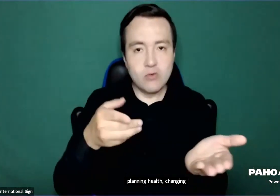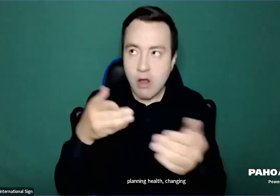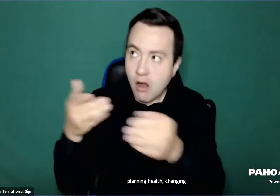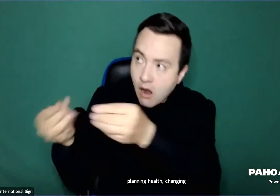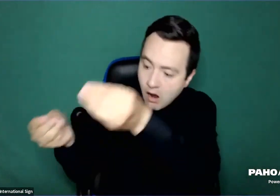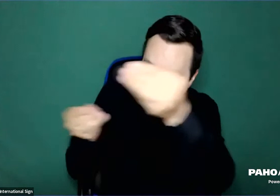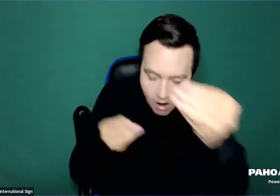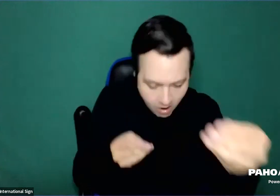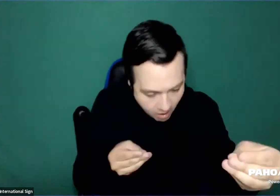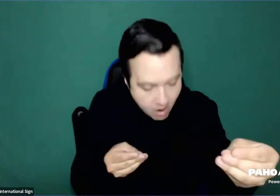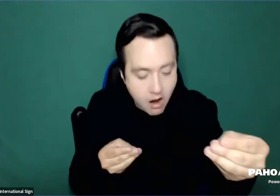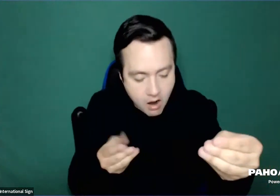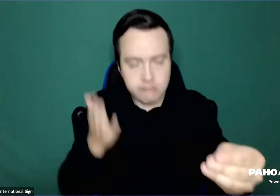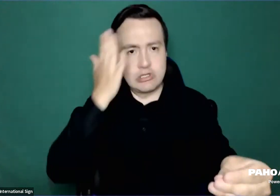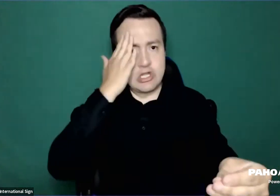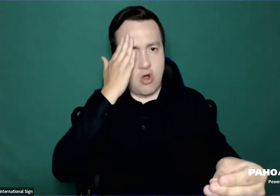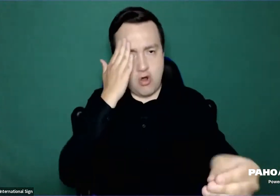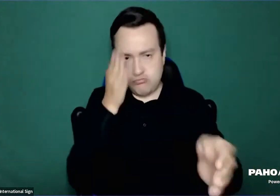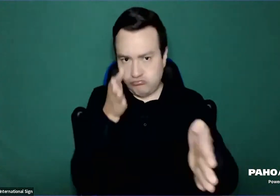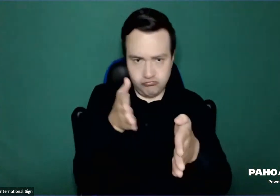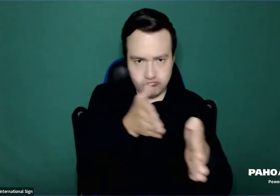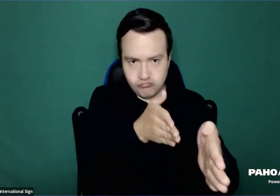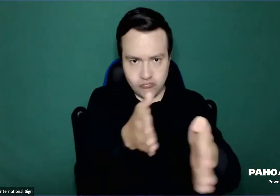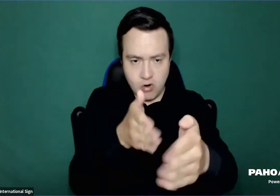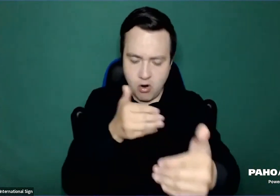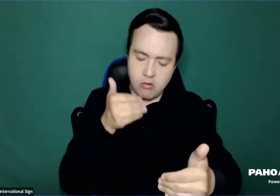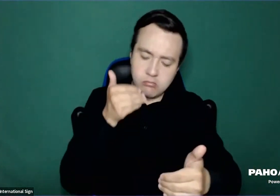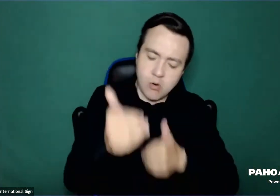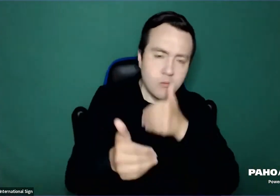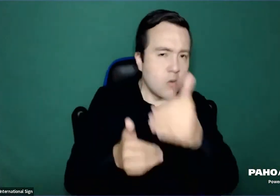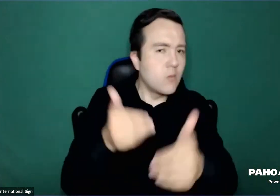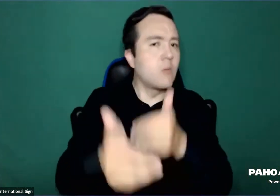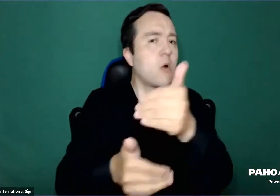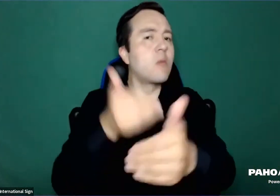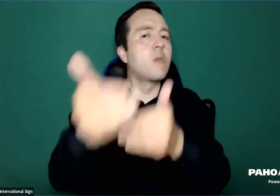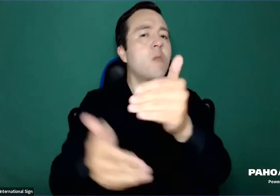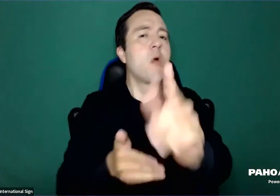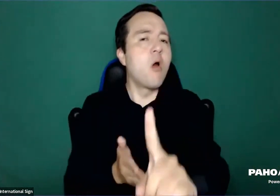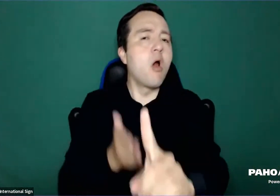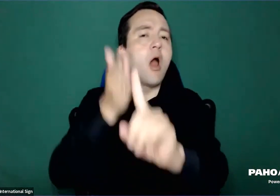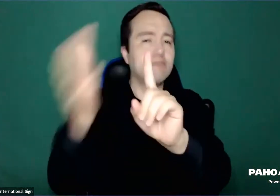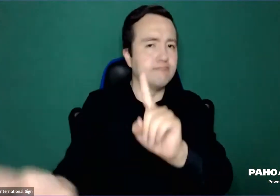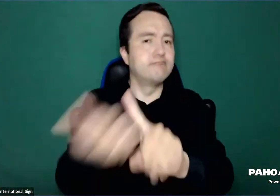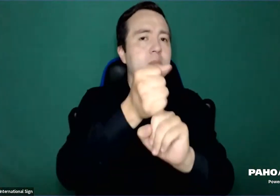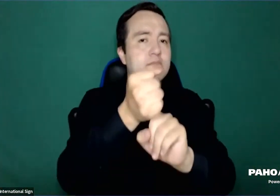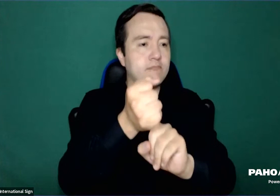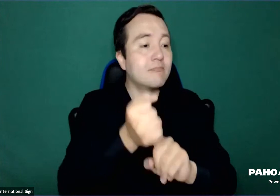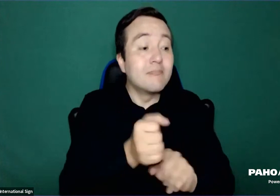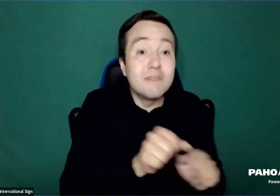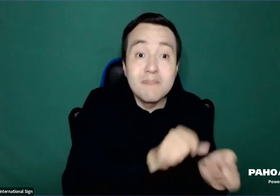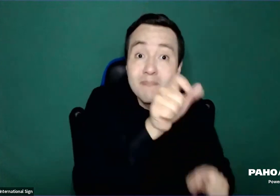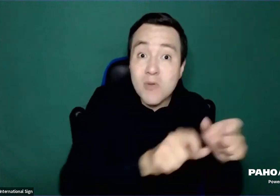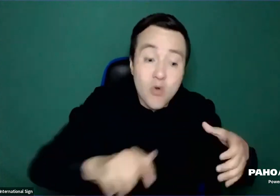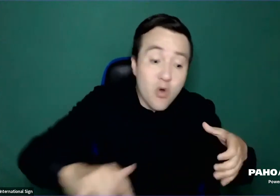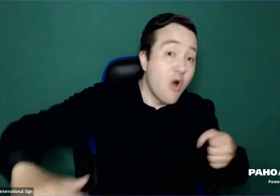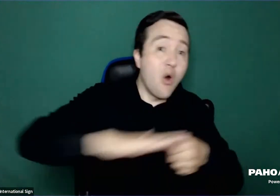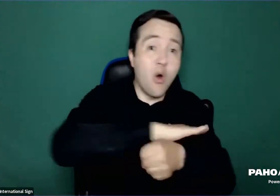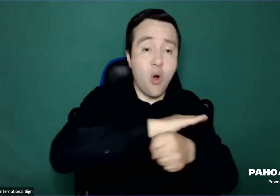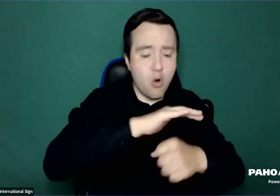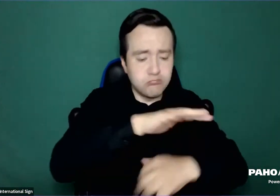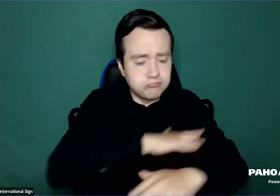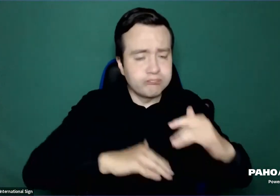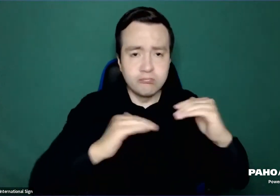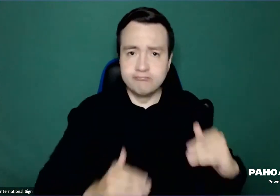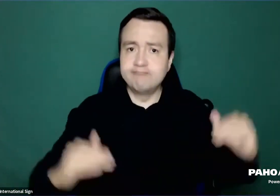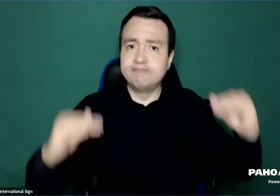os sistemas de saúde e avançar hacia a saúde universal com equidade. Atacar as inequidades e eliminar